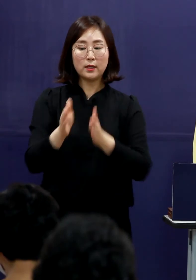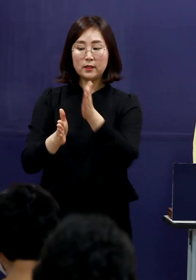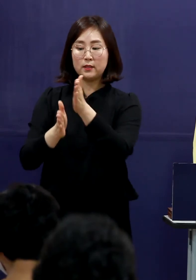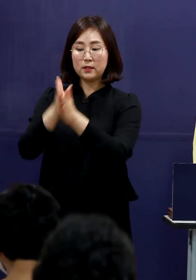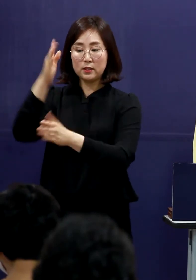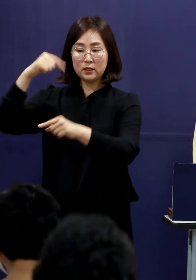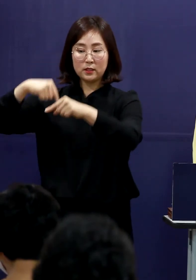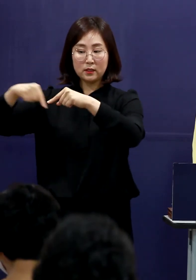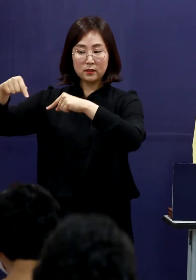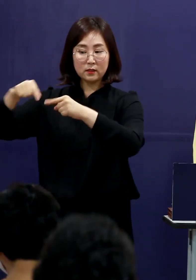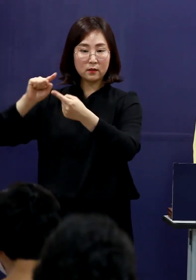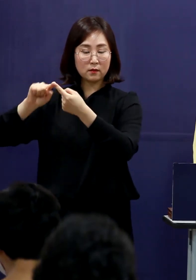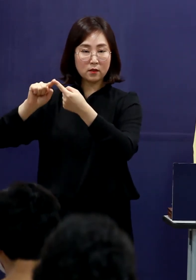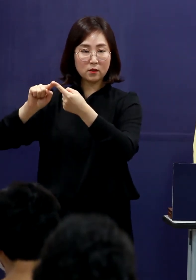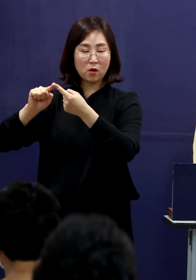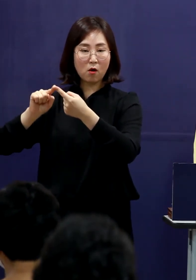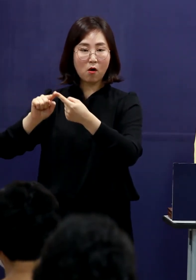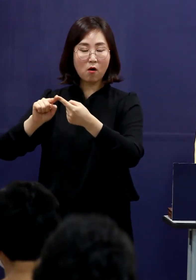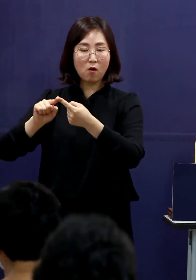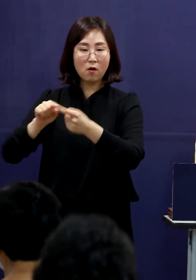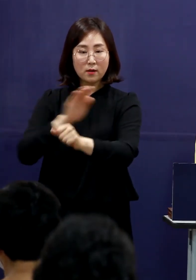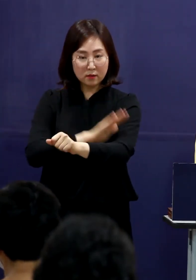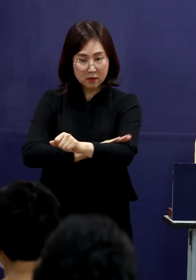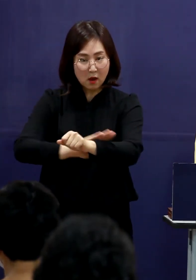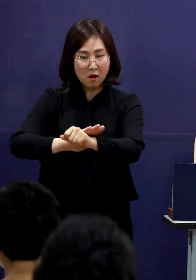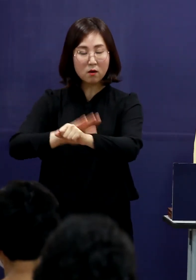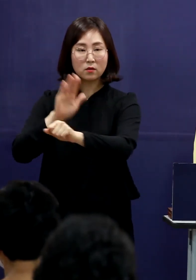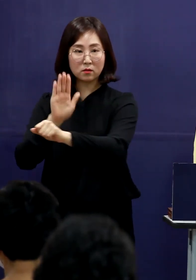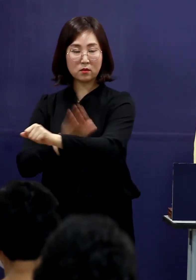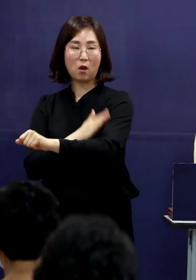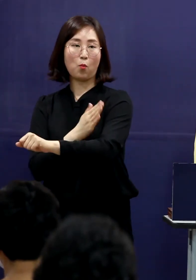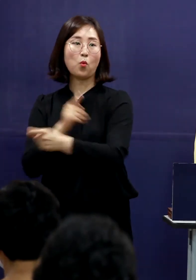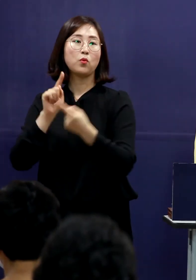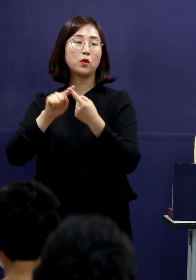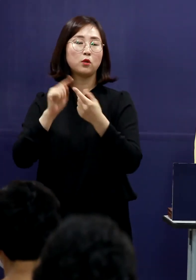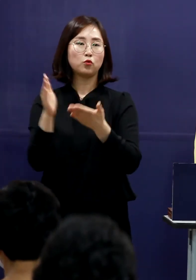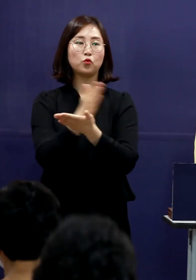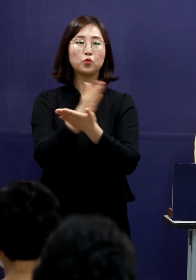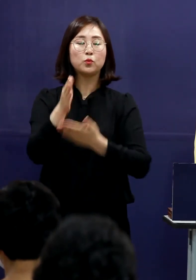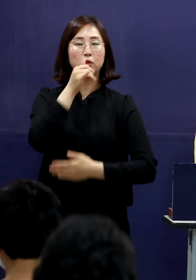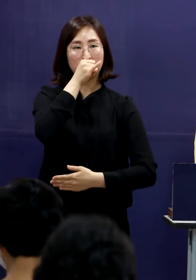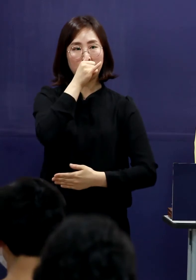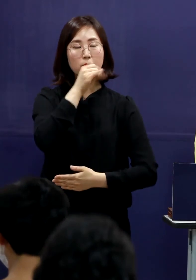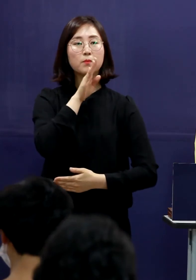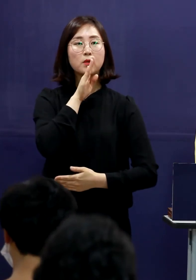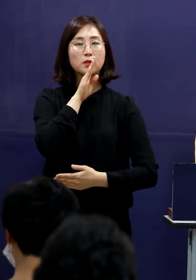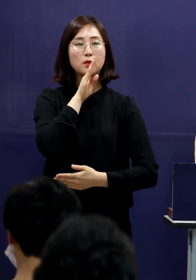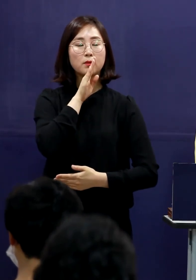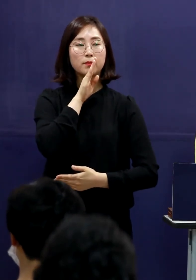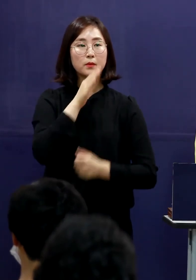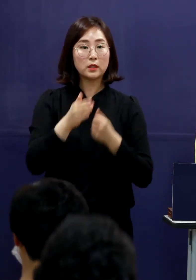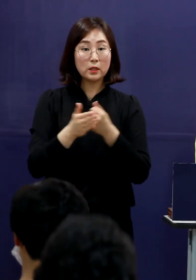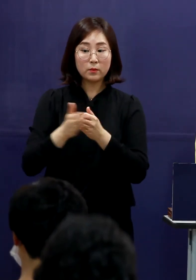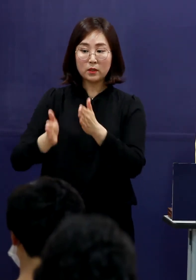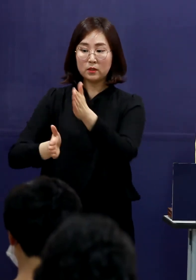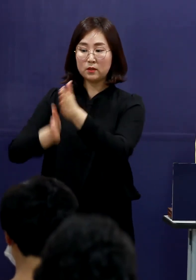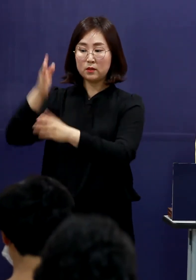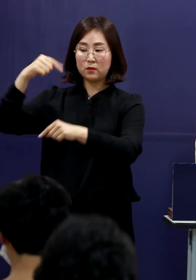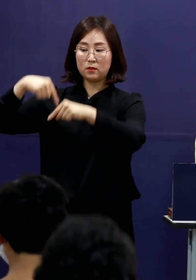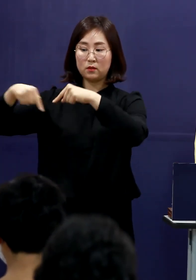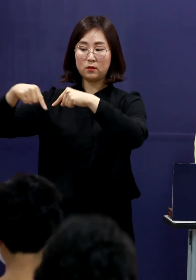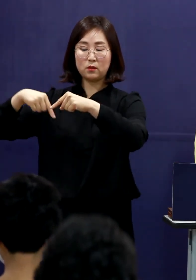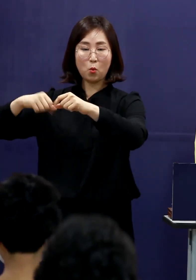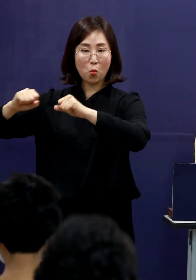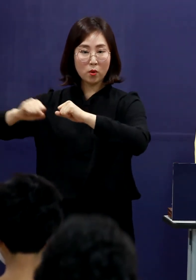혹시 잘잘못이 있는지를 따져보는 그런 과정이기 때문에 우리 시의 집행부에서 한 여러 가지 일들에